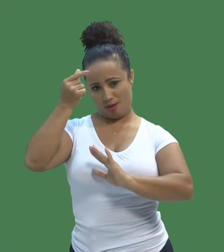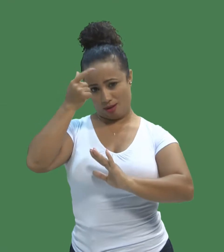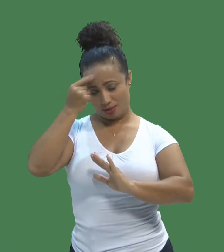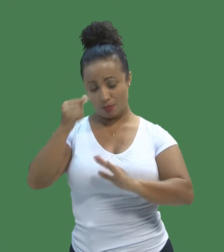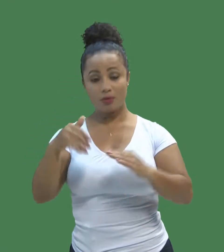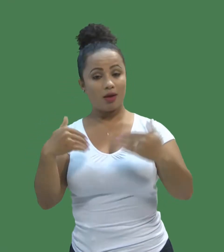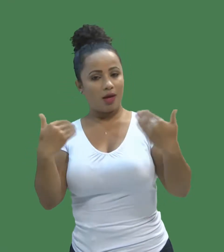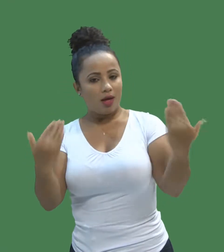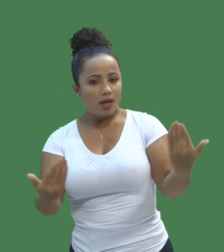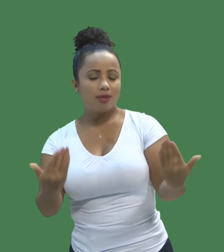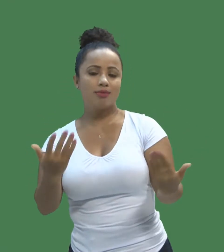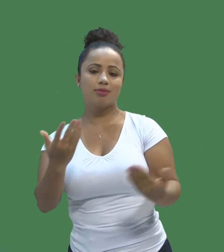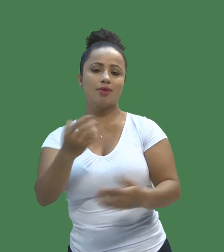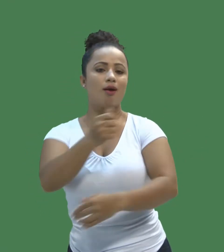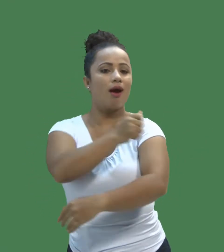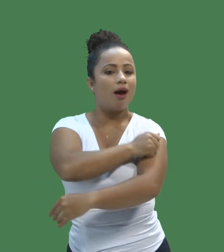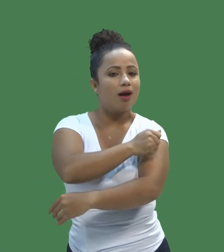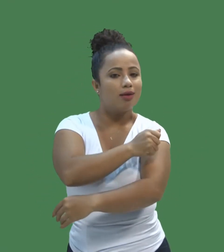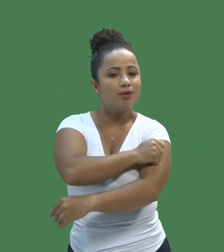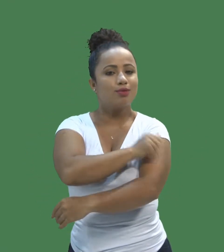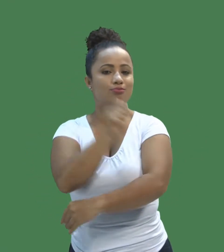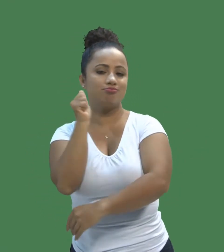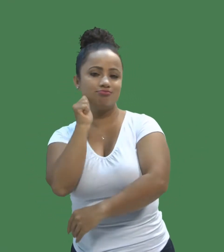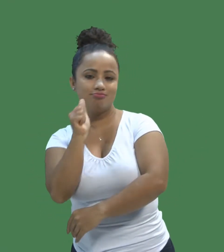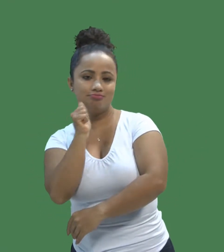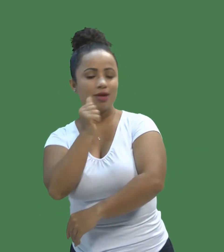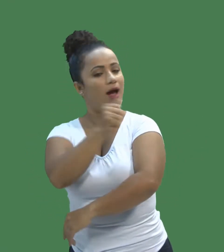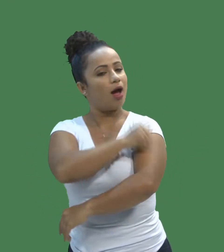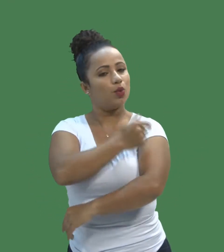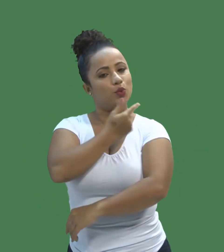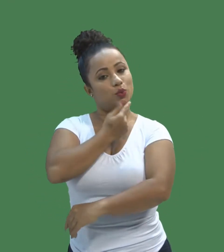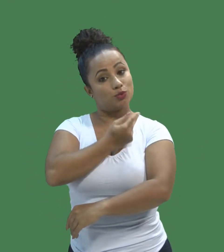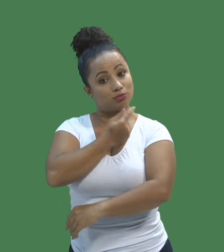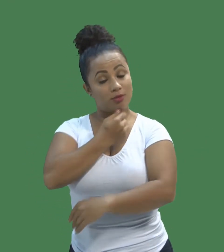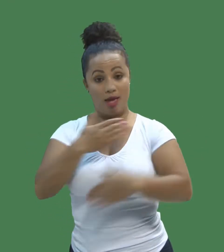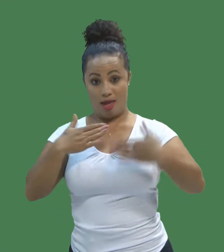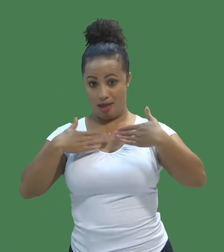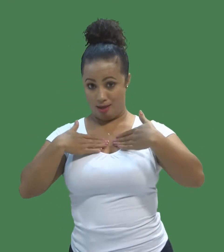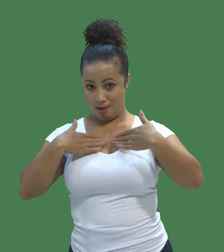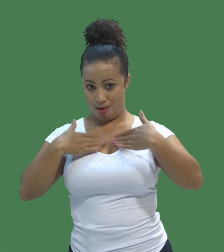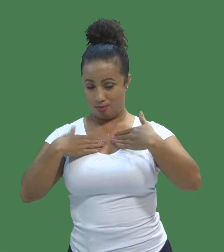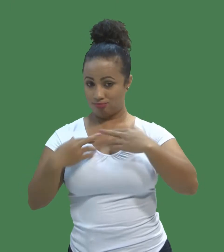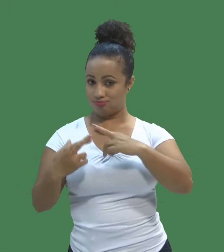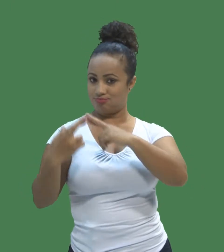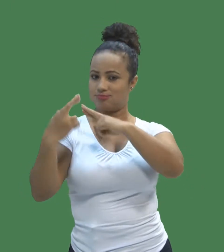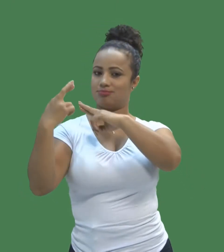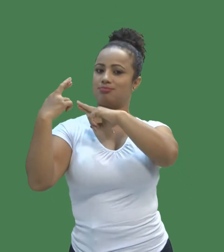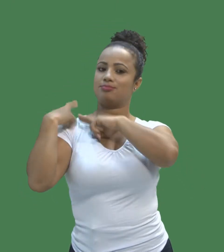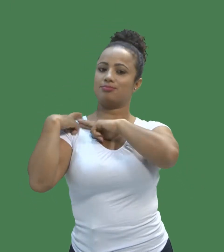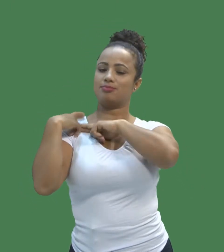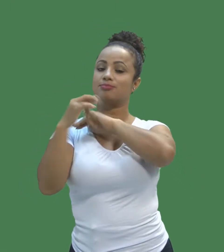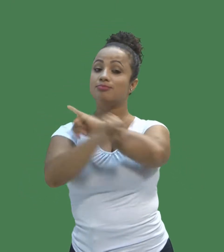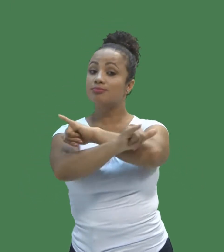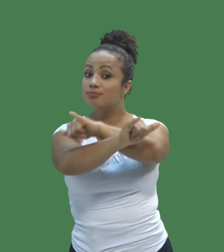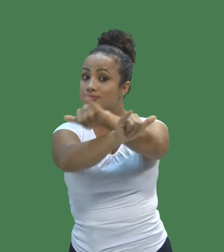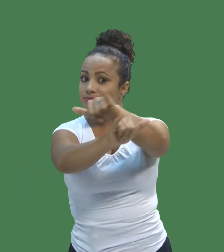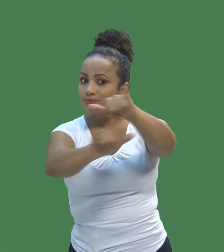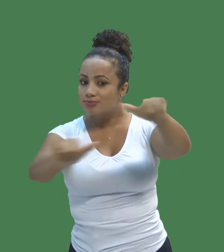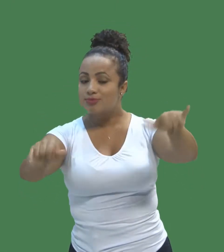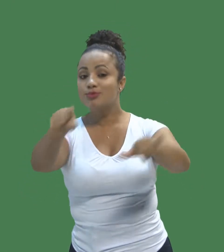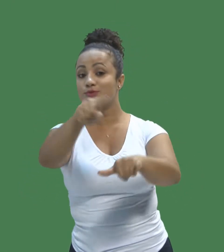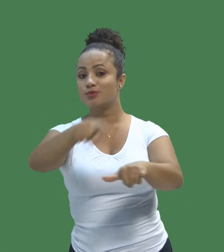mim lembrar-lhes de que a sociologia no mundo ajuda o homem a se